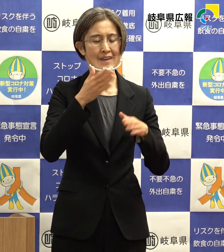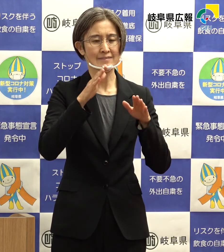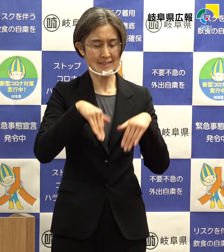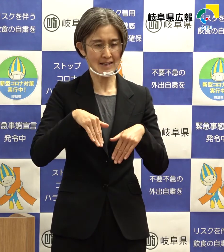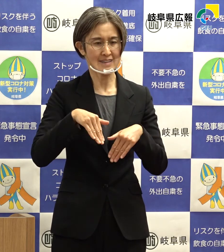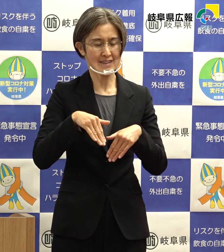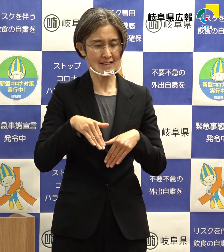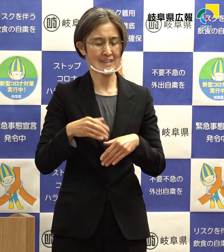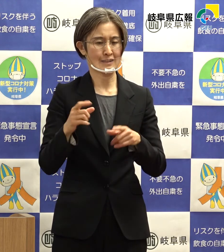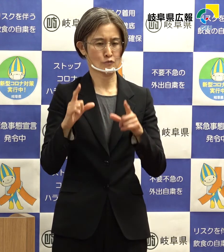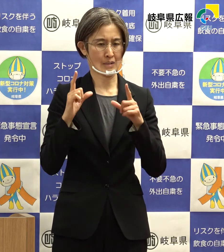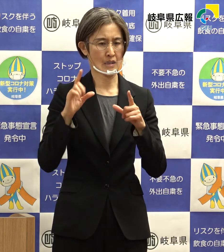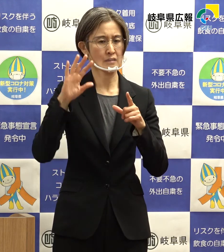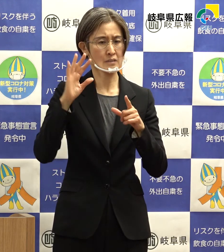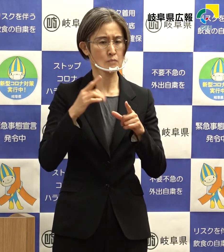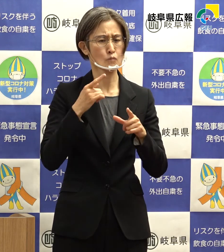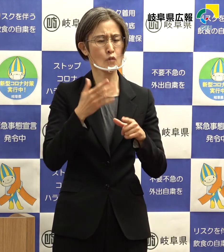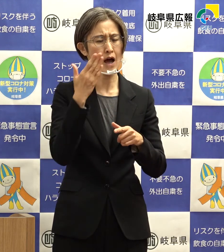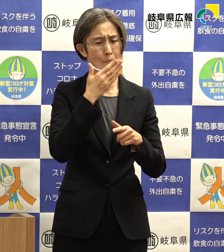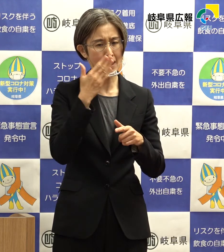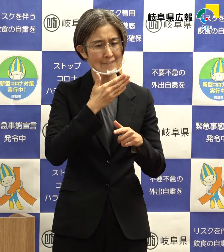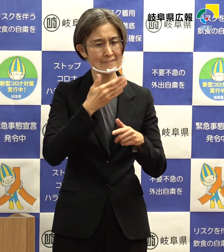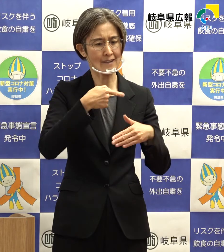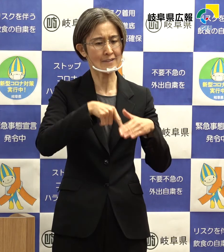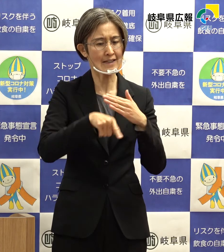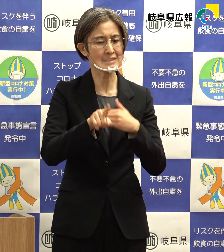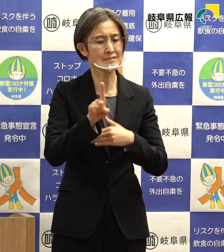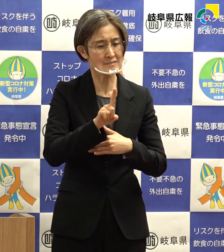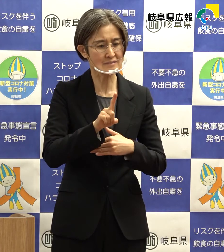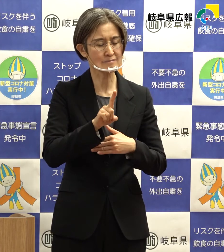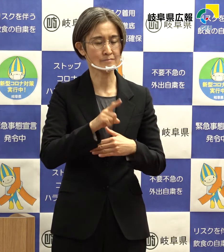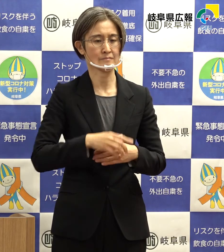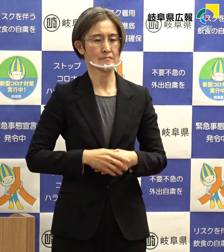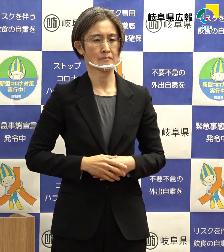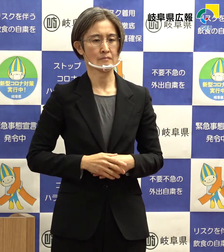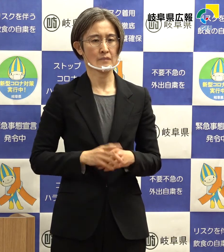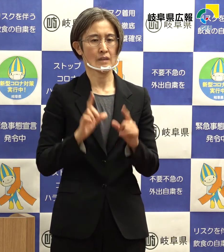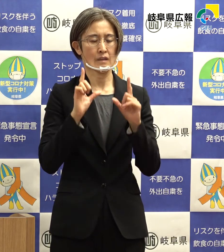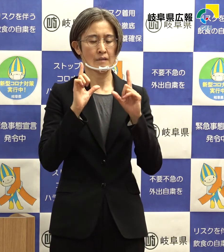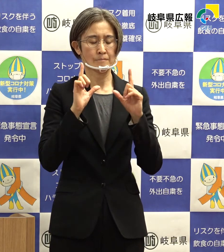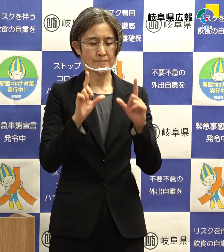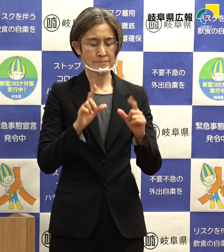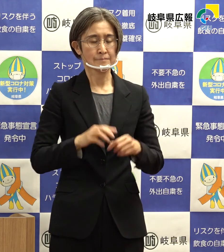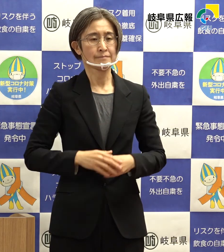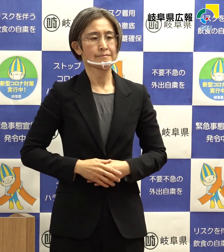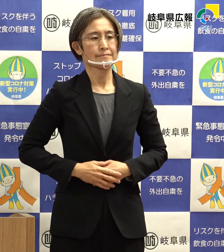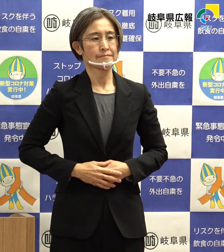れども、これ甘かった原因というのはどういう点にあるんでしょうか。 どうでしょう、